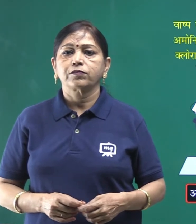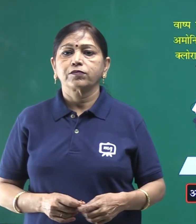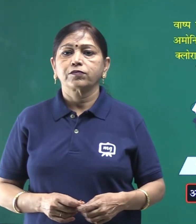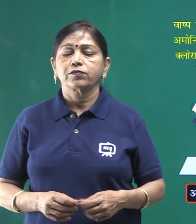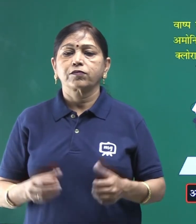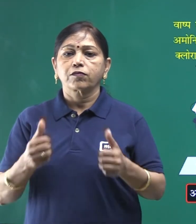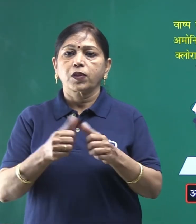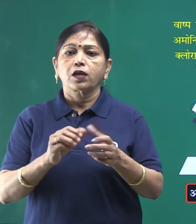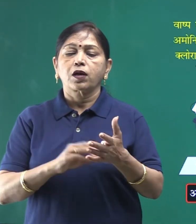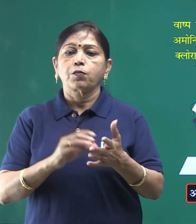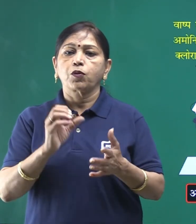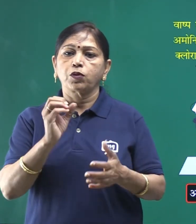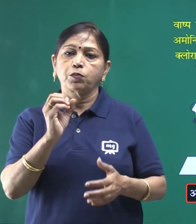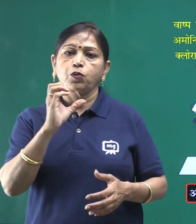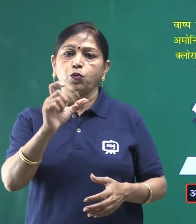अमोनियम क्लोराइड